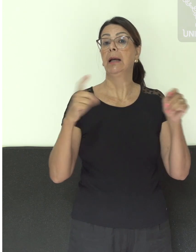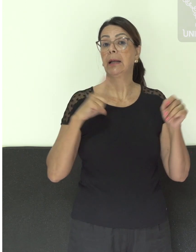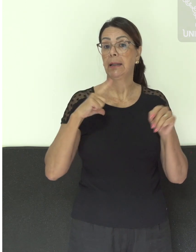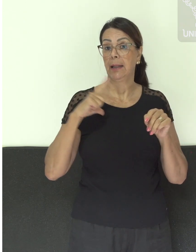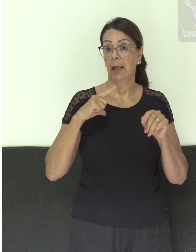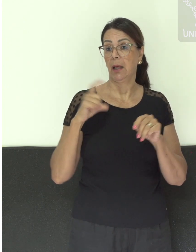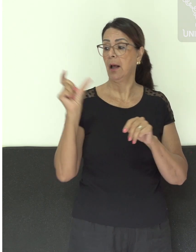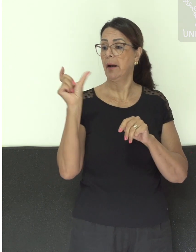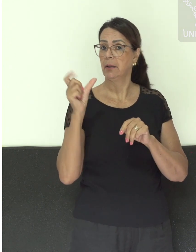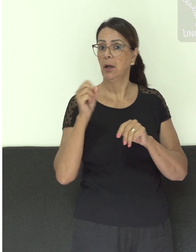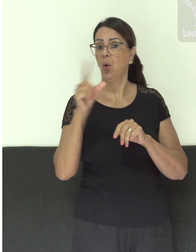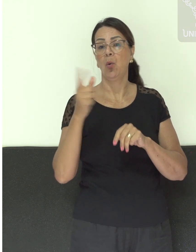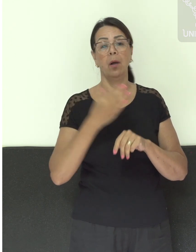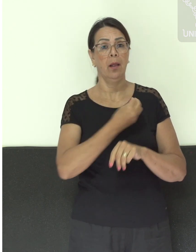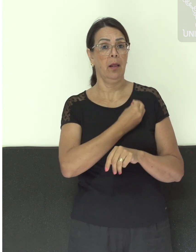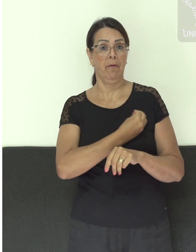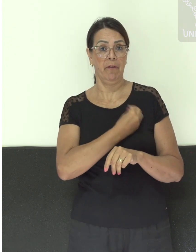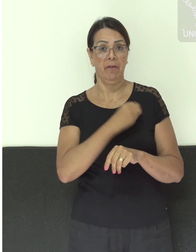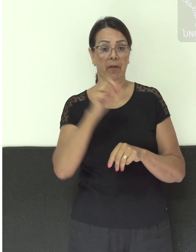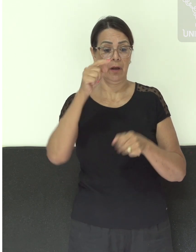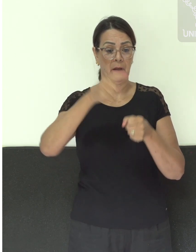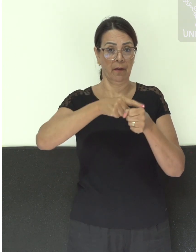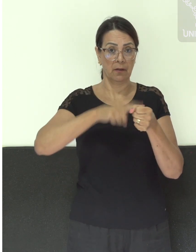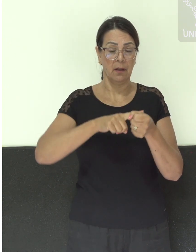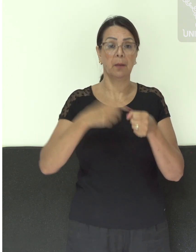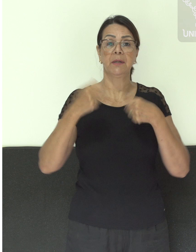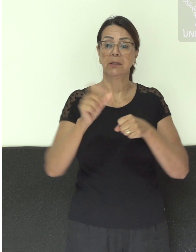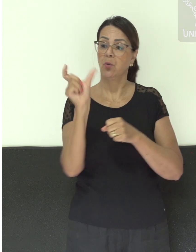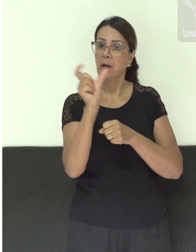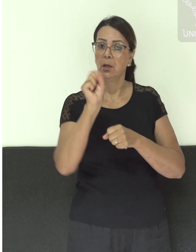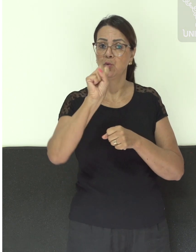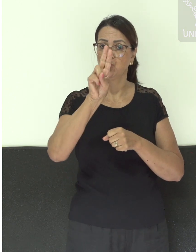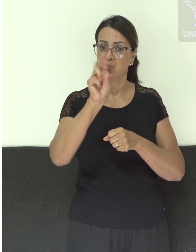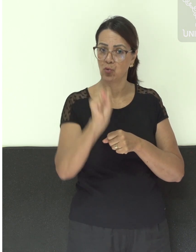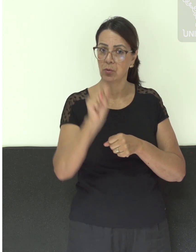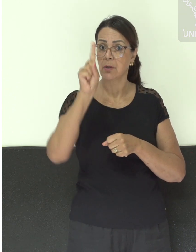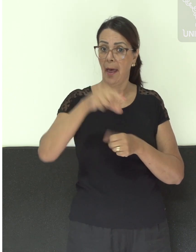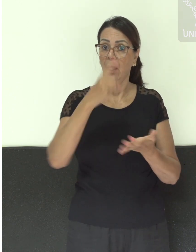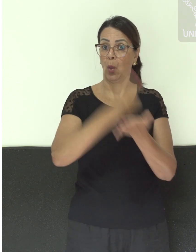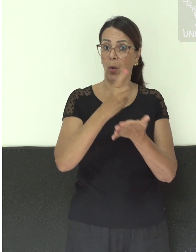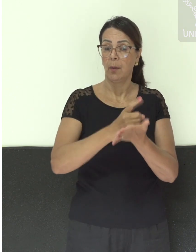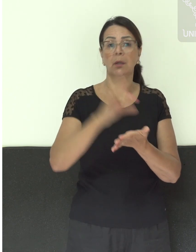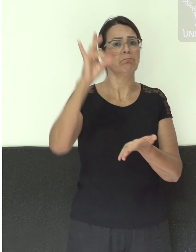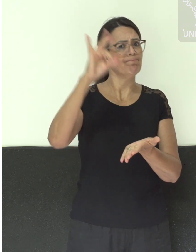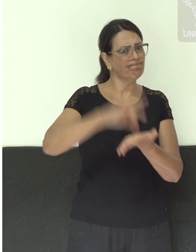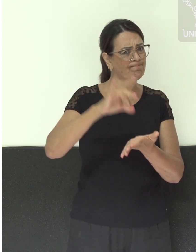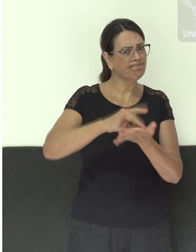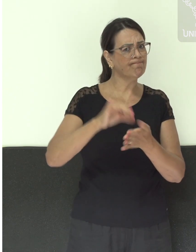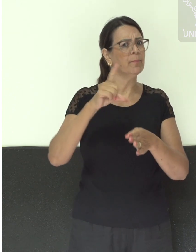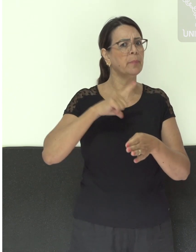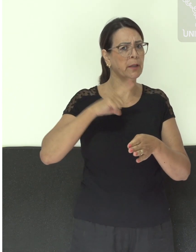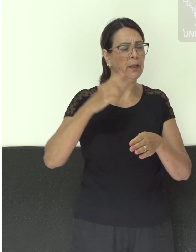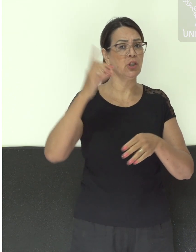de Foz do Iguaçu, do seu cartão SUS, o qual é o documento necessário para acessar os